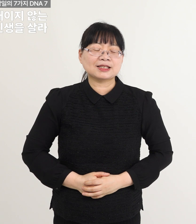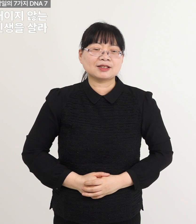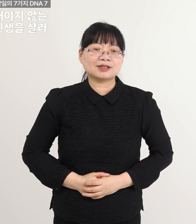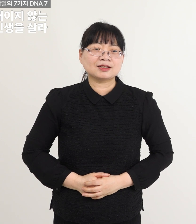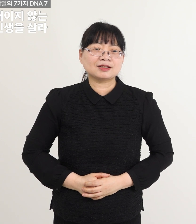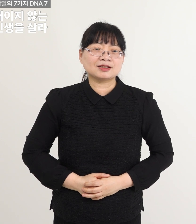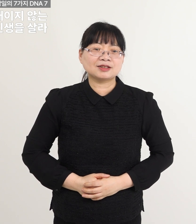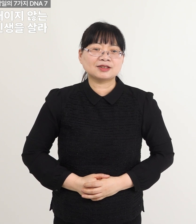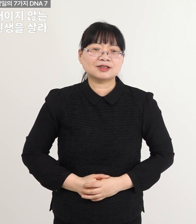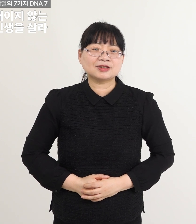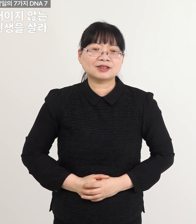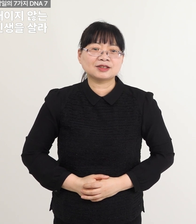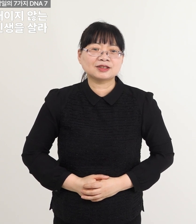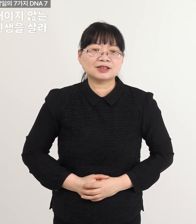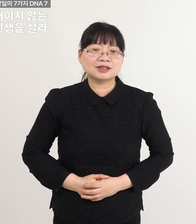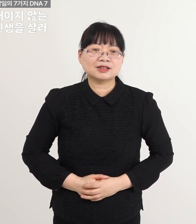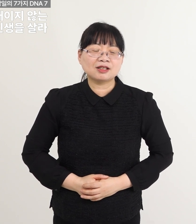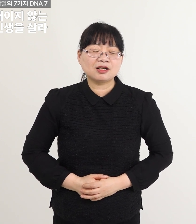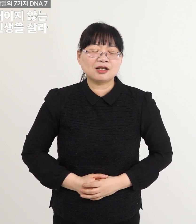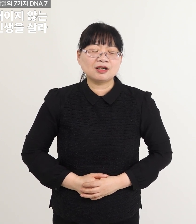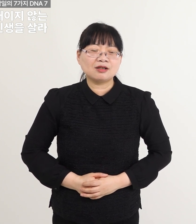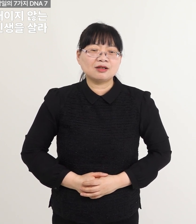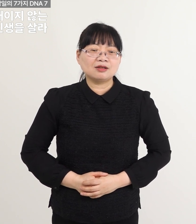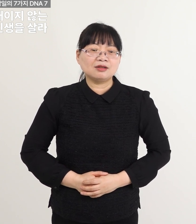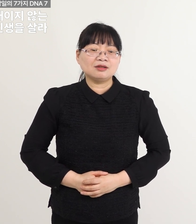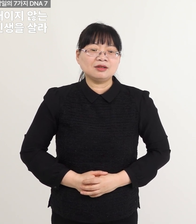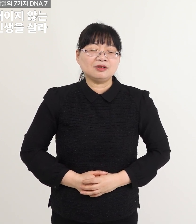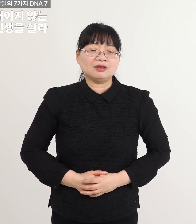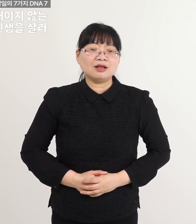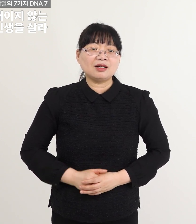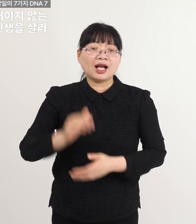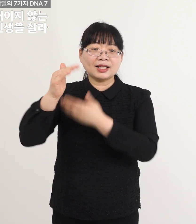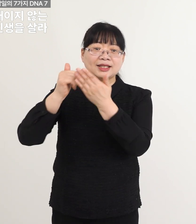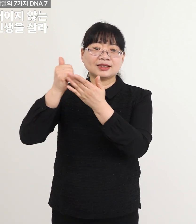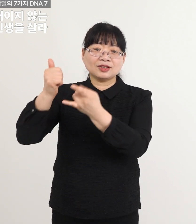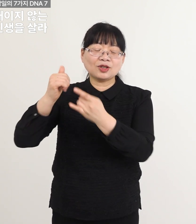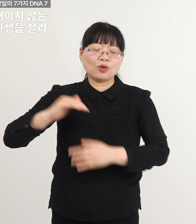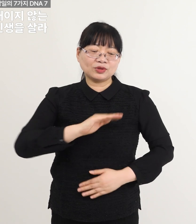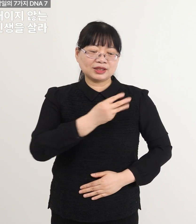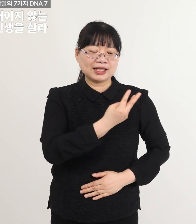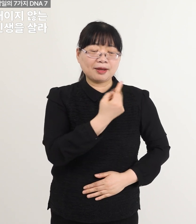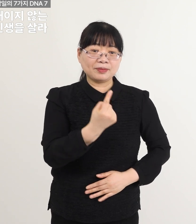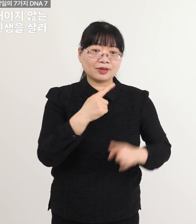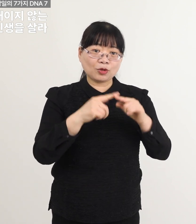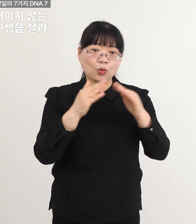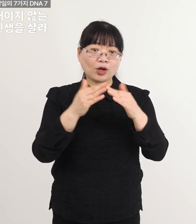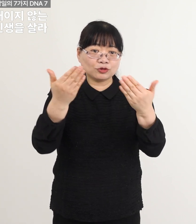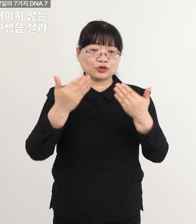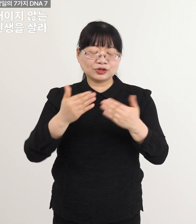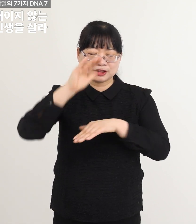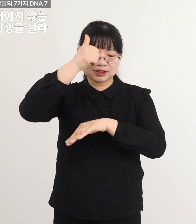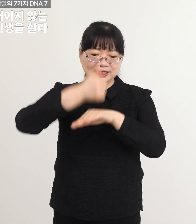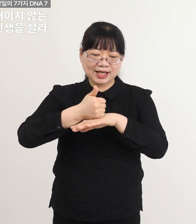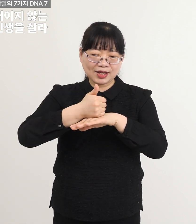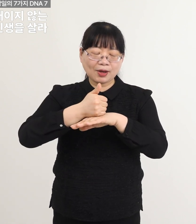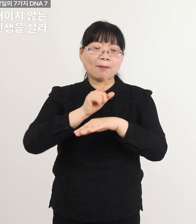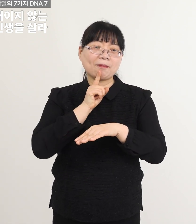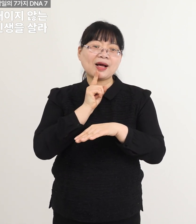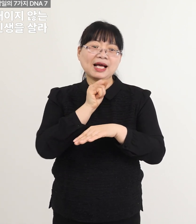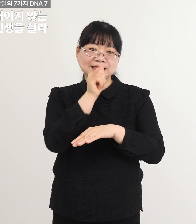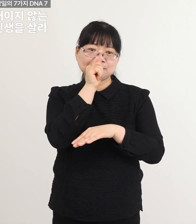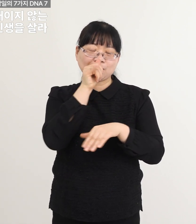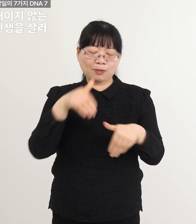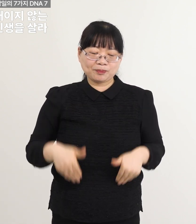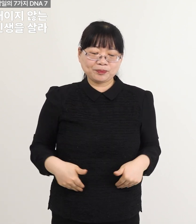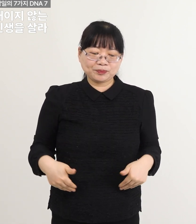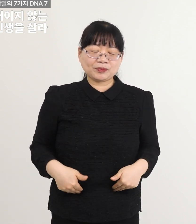여기서 이렇게 쩡 하는 하나님이 우리 삼일교회 오늘 주시는 최종적 결론이 있어야 돼요.